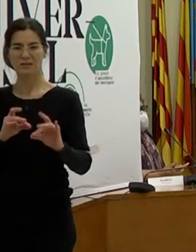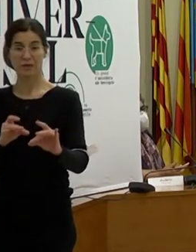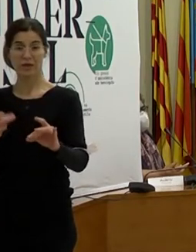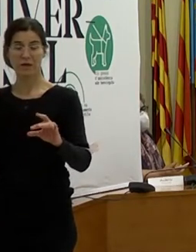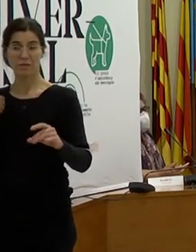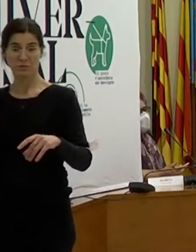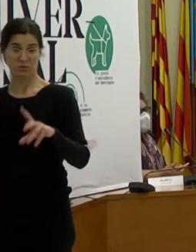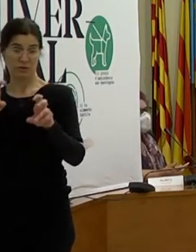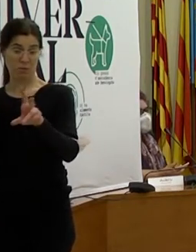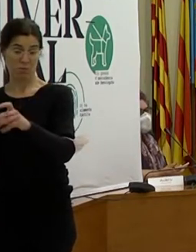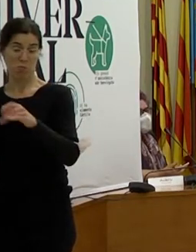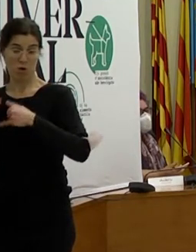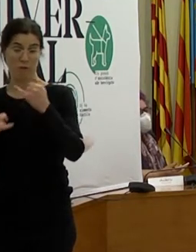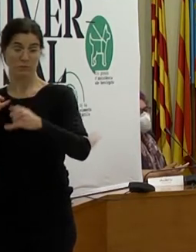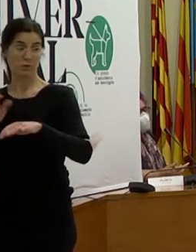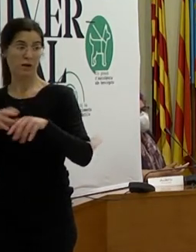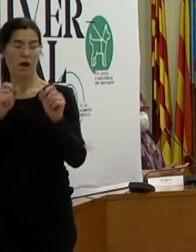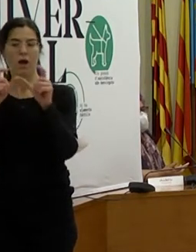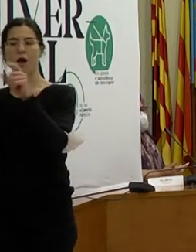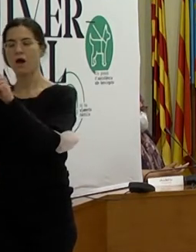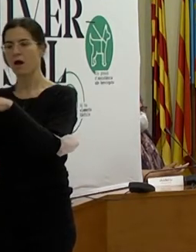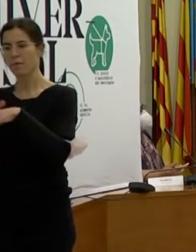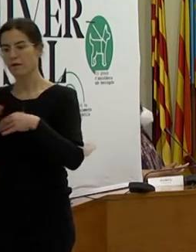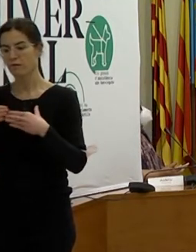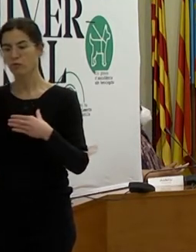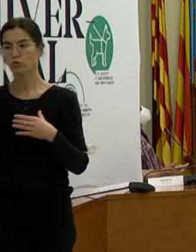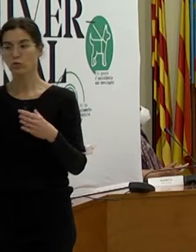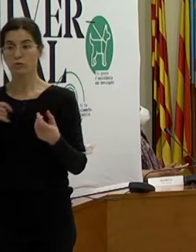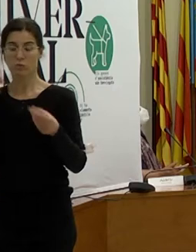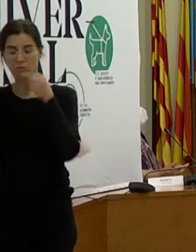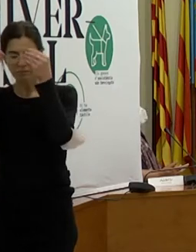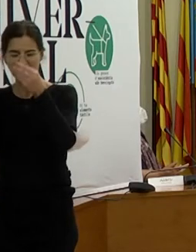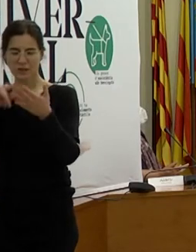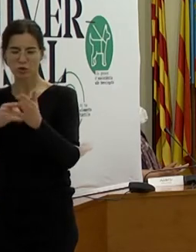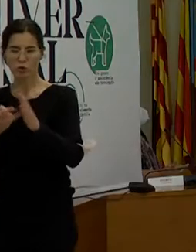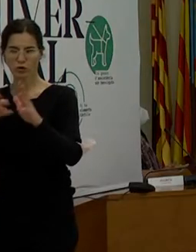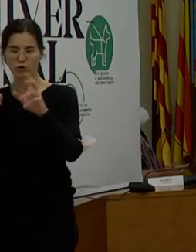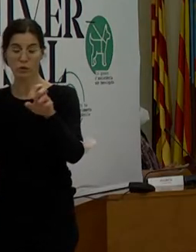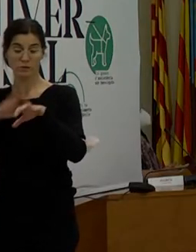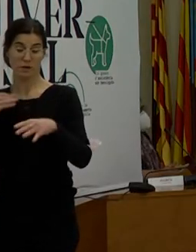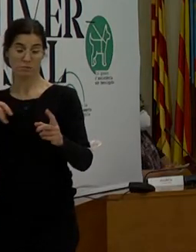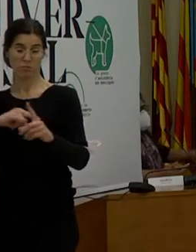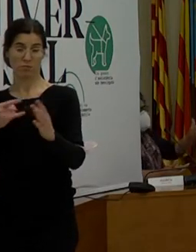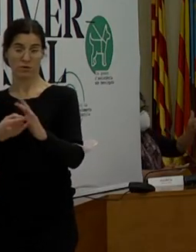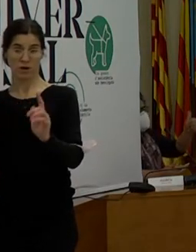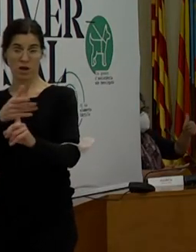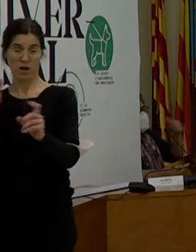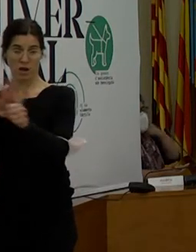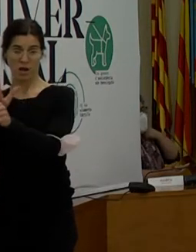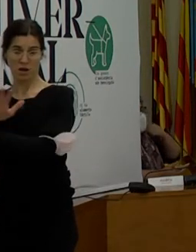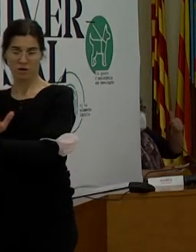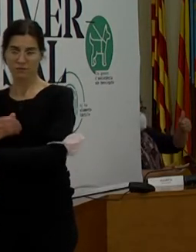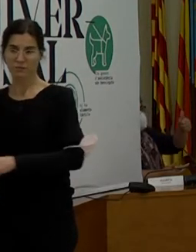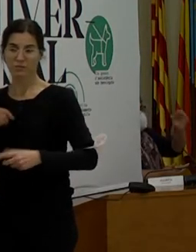problemes i en un futur dissenyar noves solucions per a aquests problemes, no? L'eina que